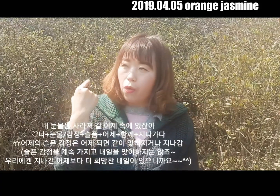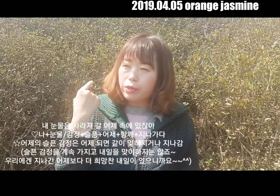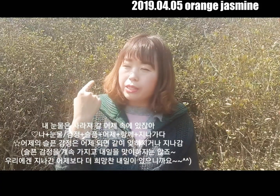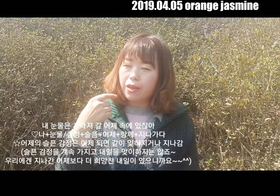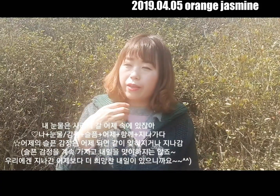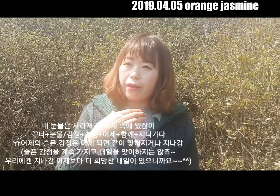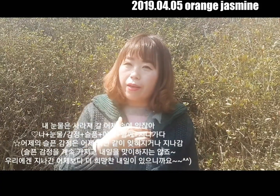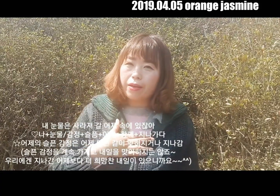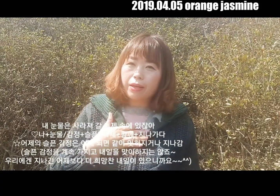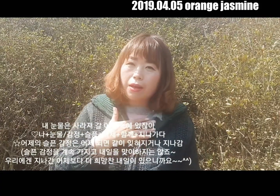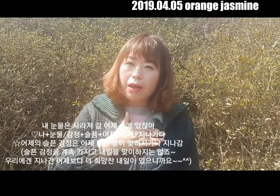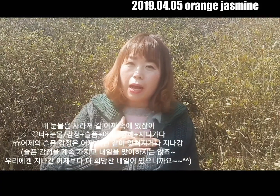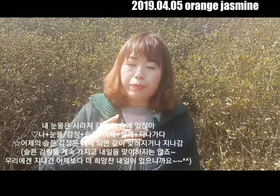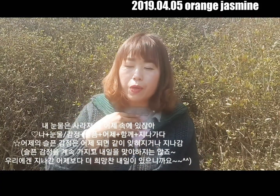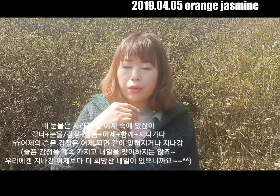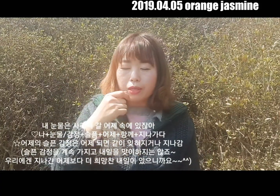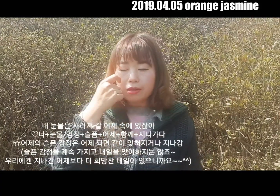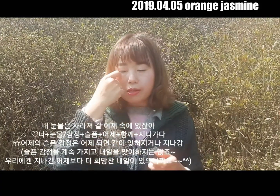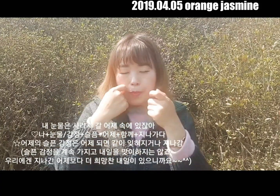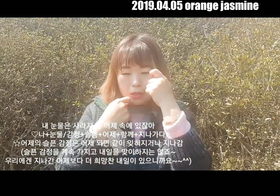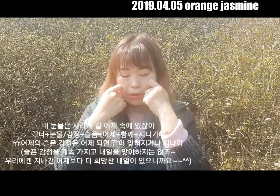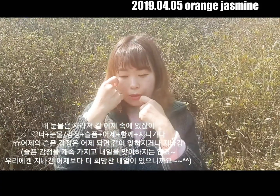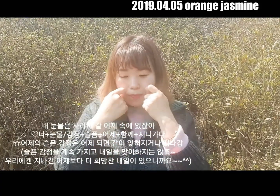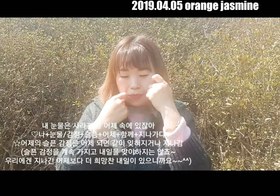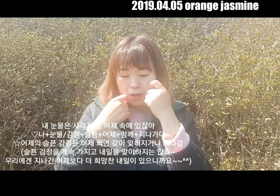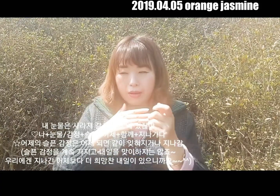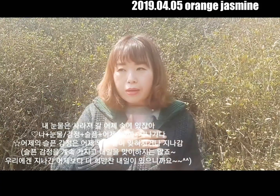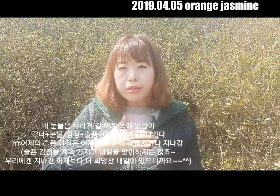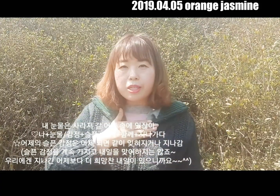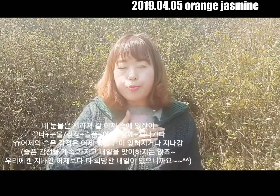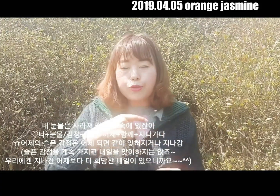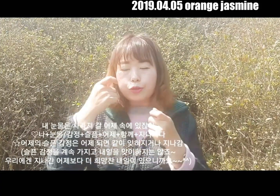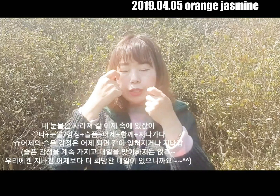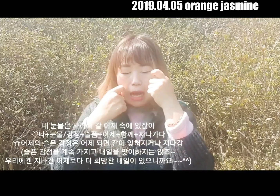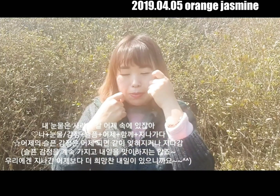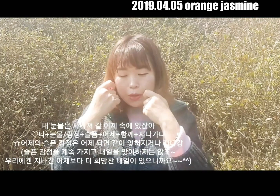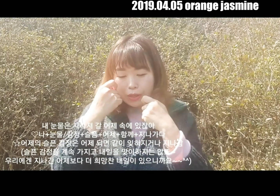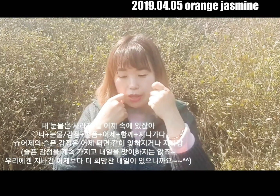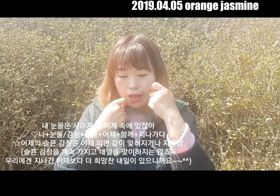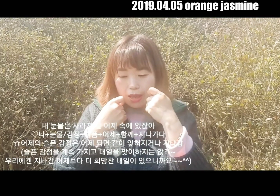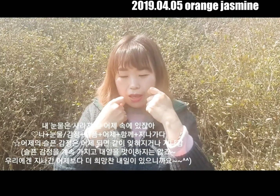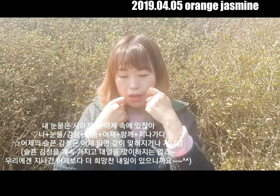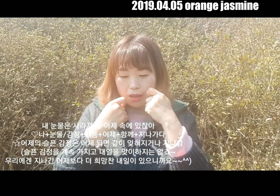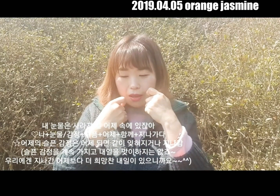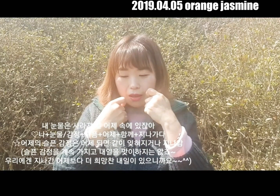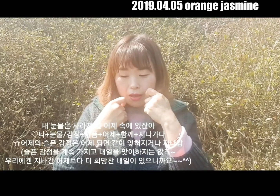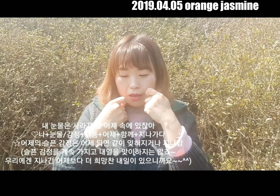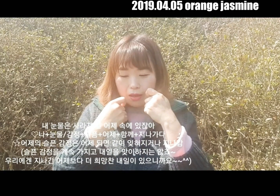만약에 어제 되게 감정이 슬펐어. 슬픈 감정인데